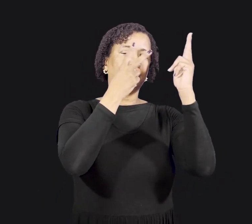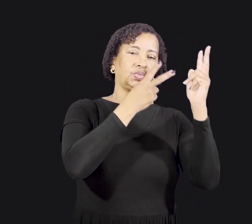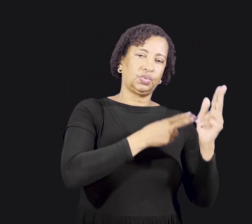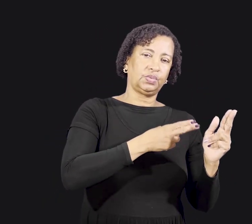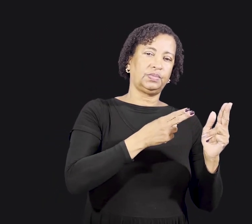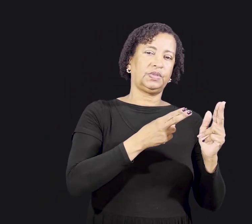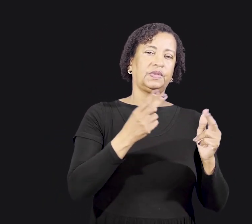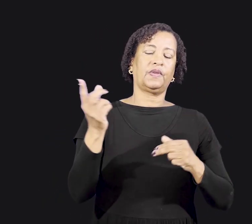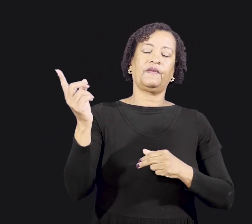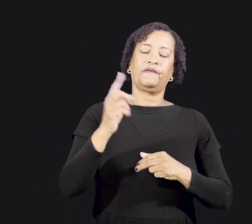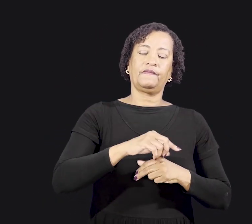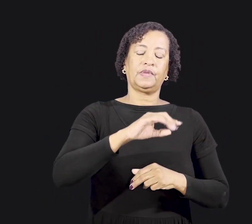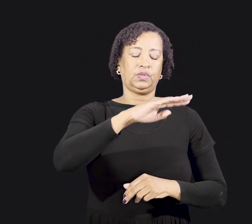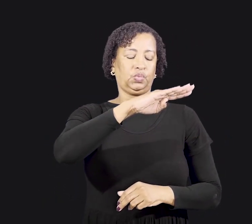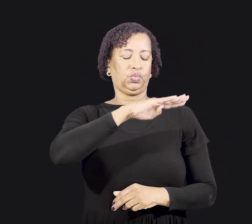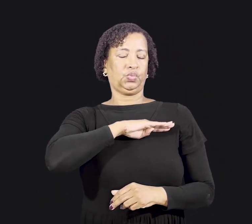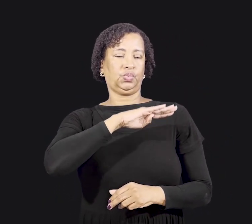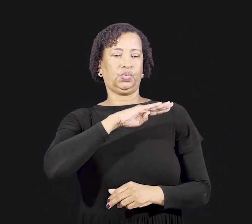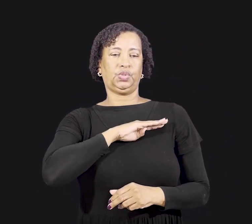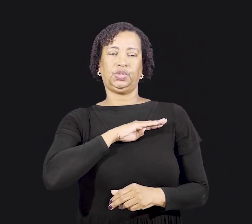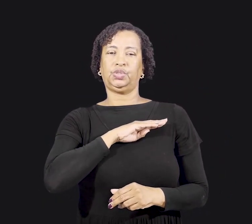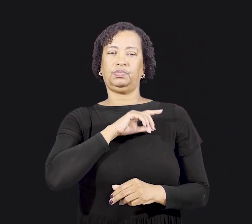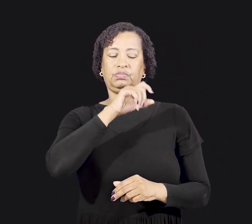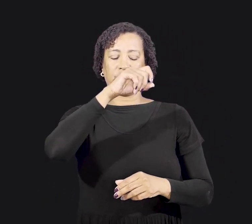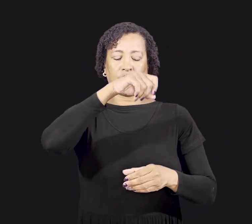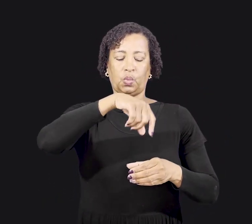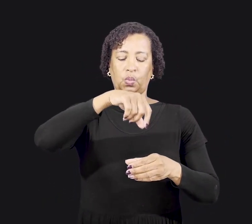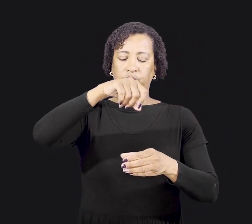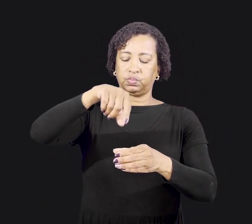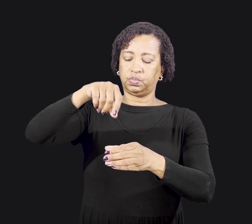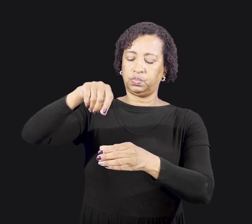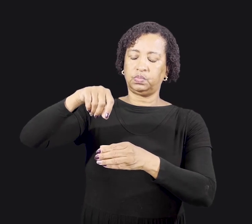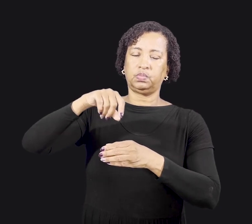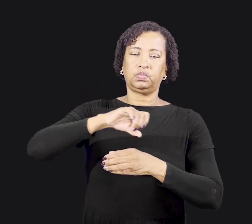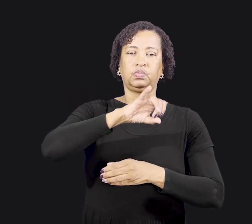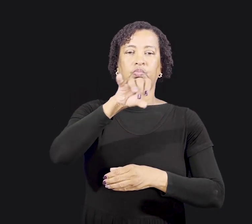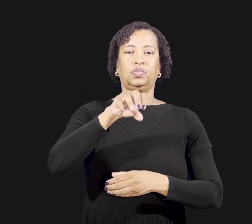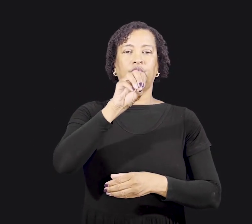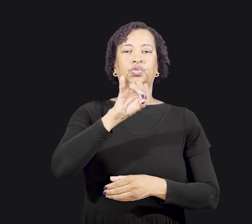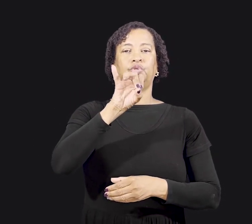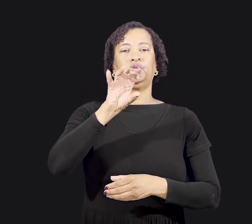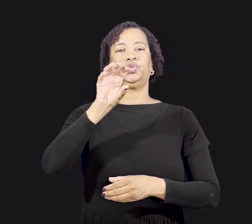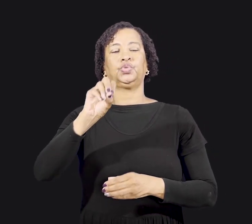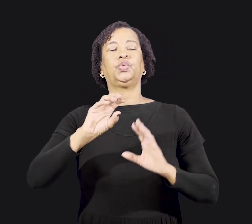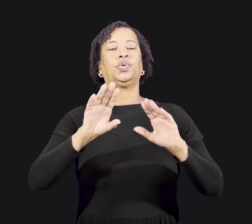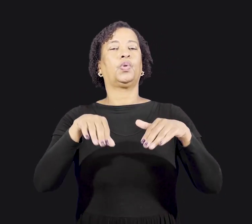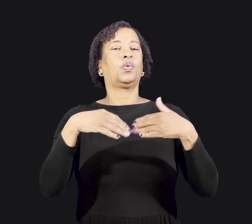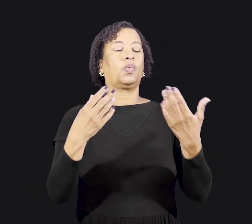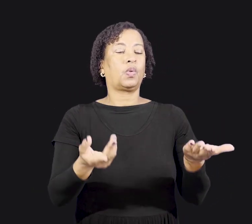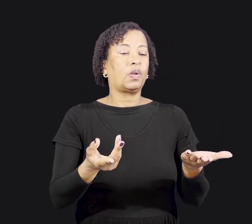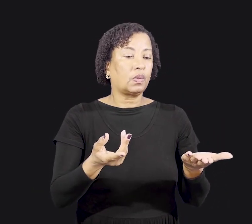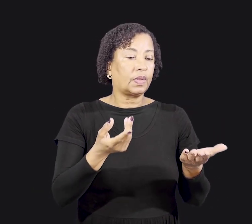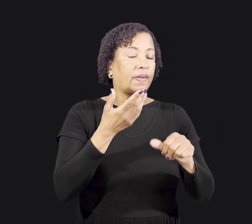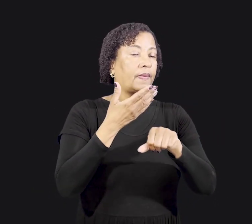dormiam, veio seu inimigo e semeou o joio. Qual é a aplicação dessa